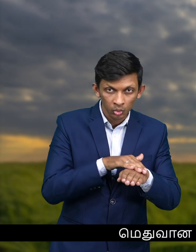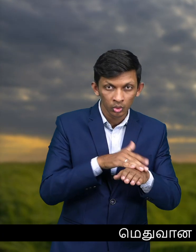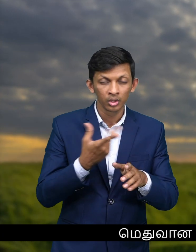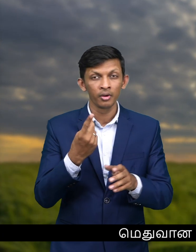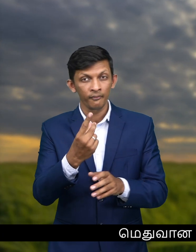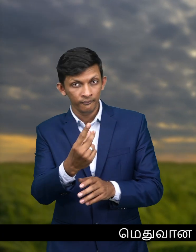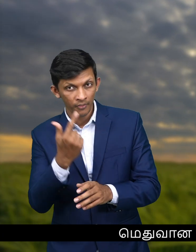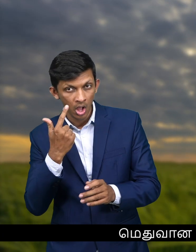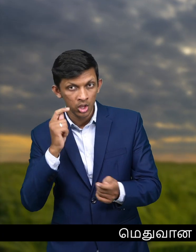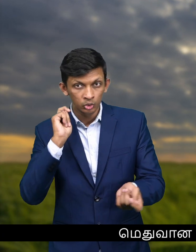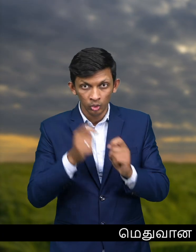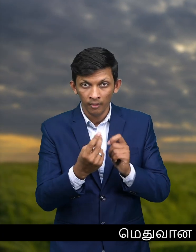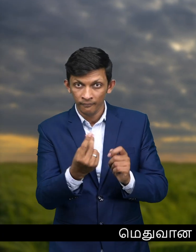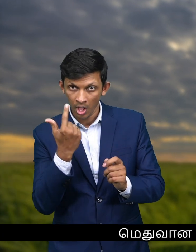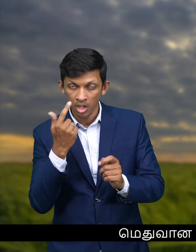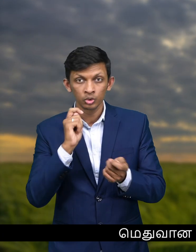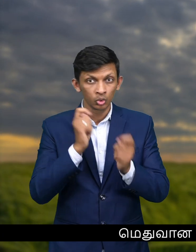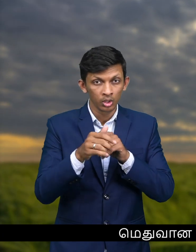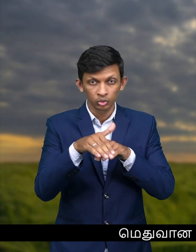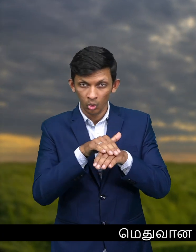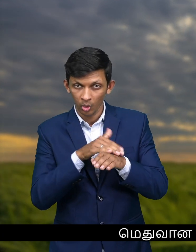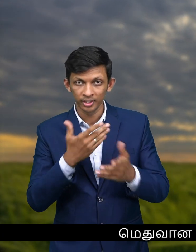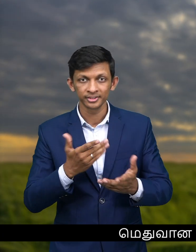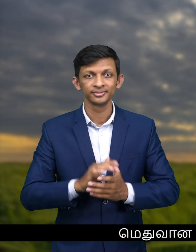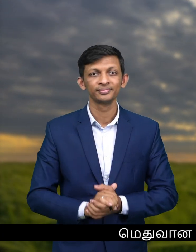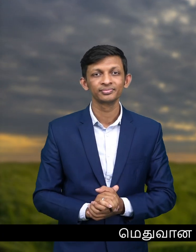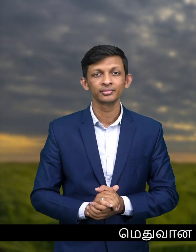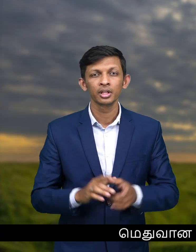பொதுவான மற்றும் விரைவான மாற்றம்,